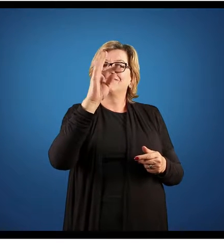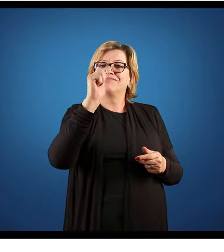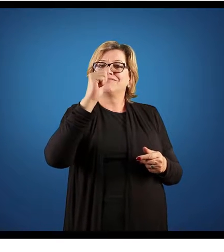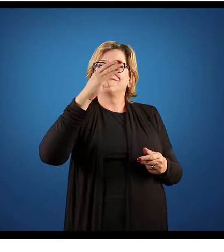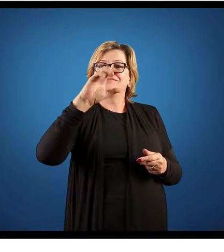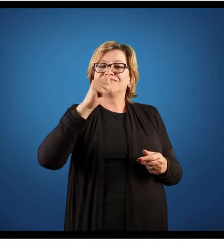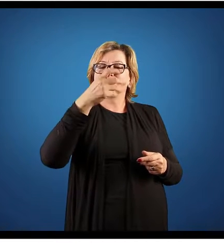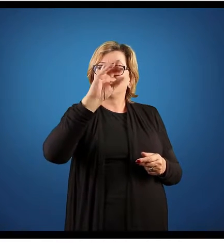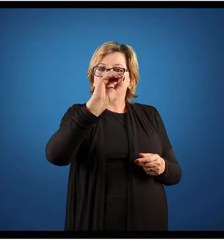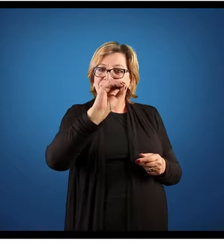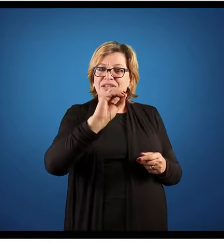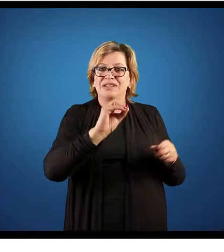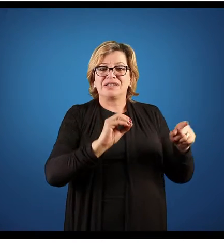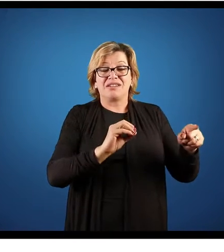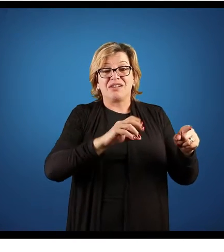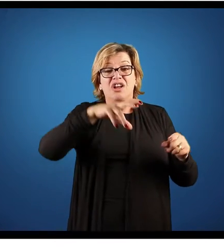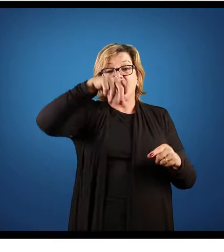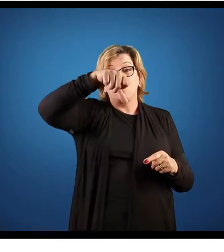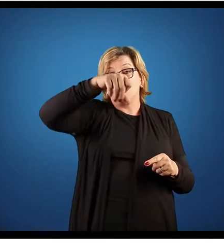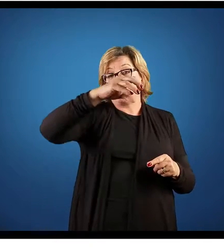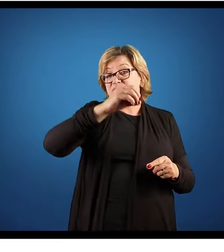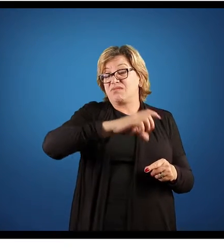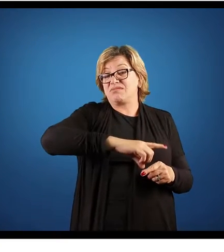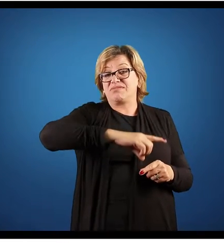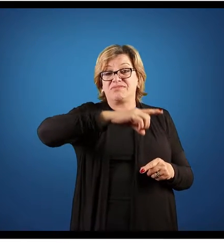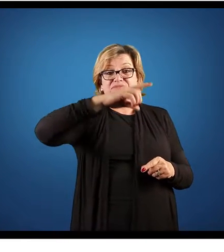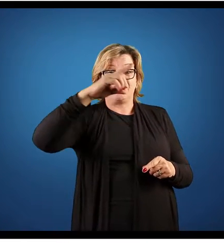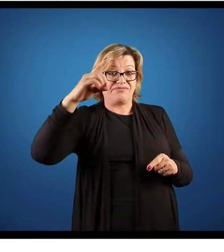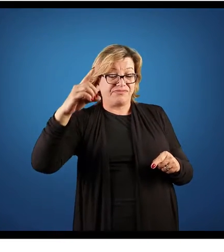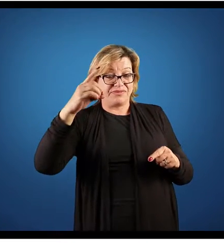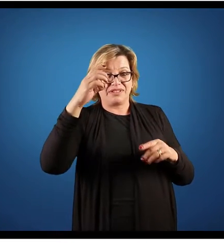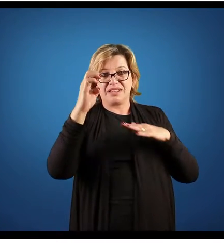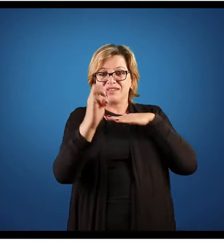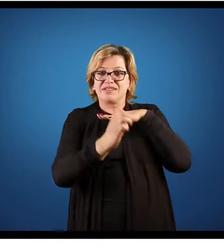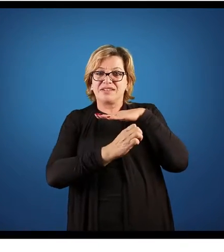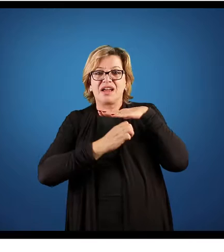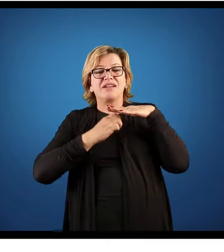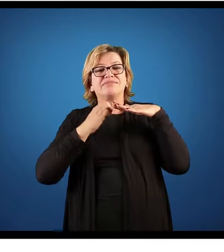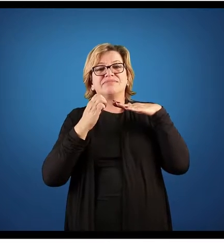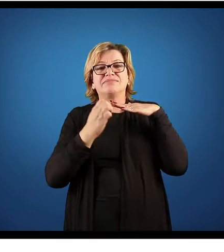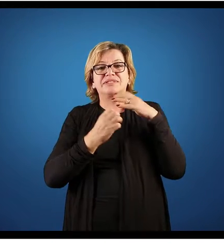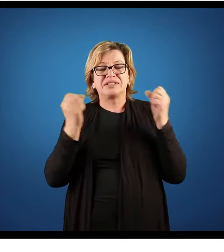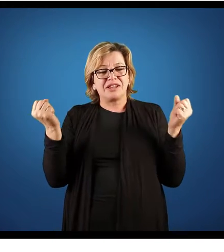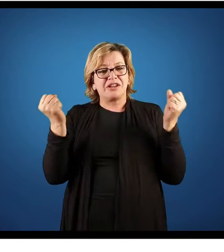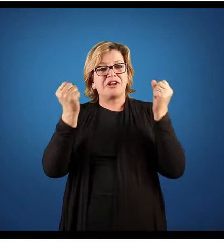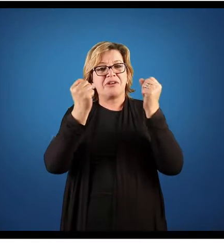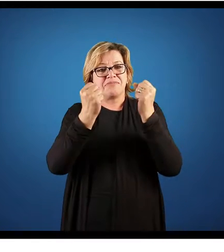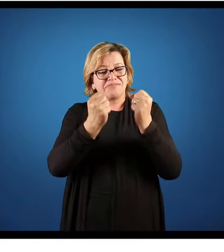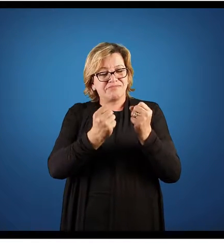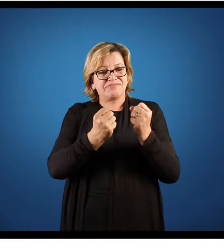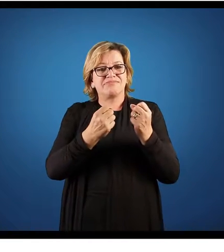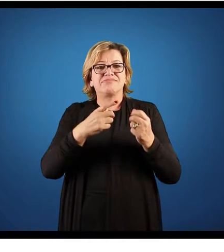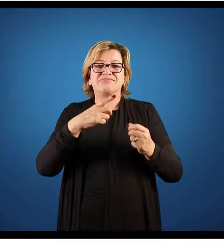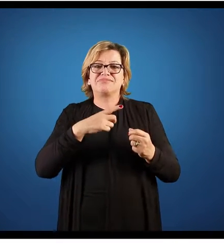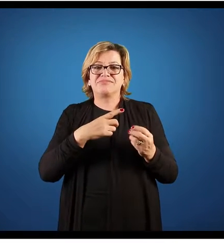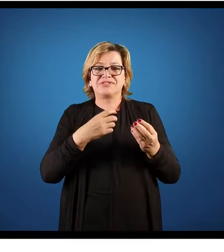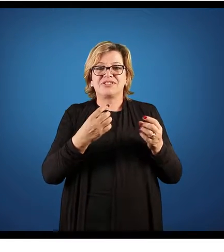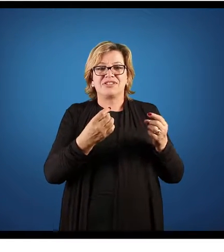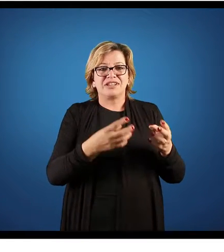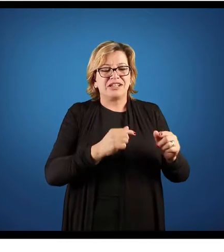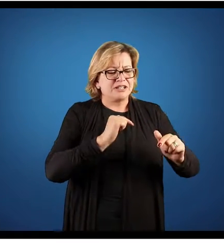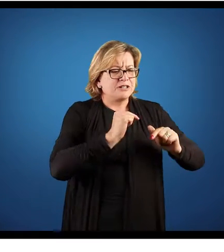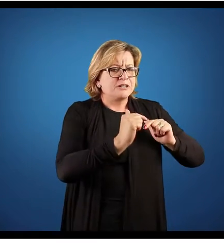processo que tem que ser aberto no mínimo 90 dias para que as pessoas as empresas possam se candidatar fazer isso né e